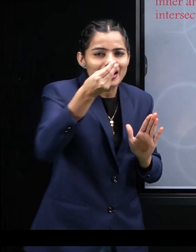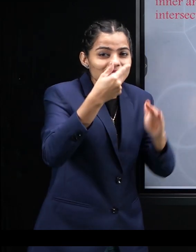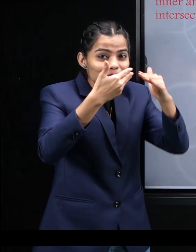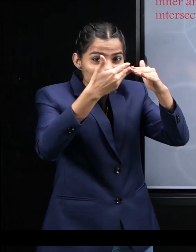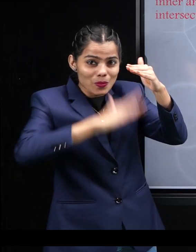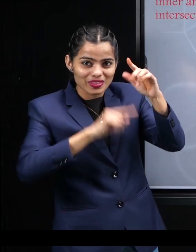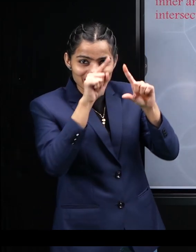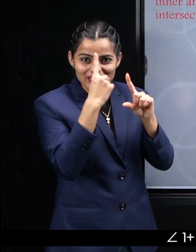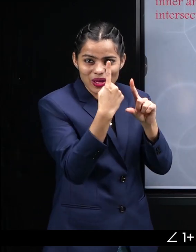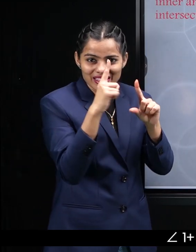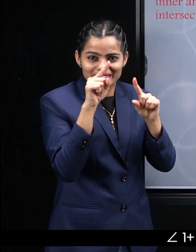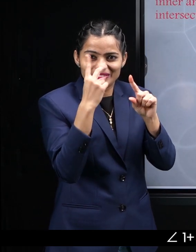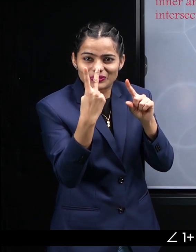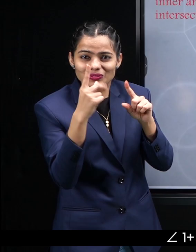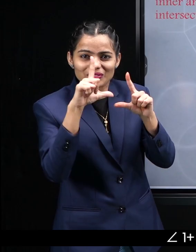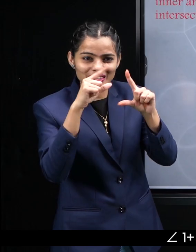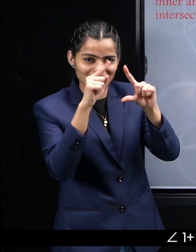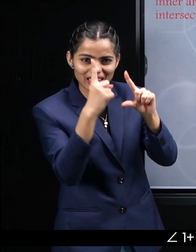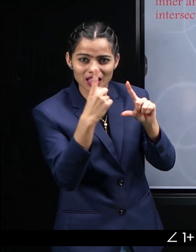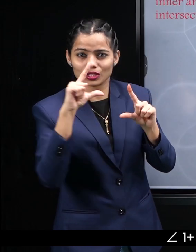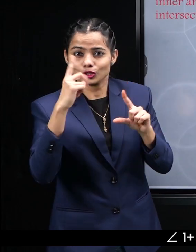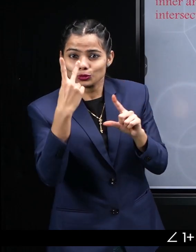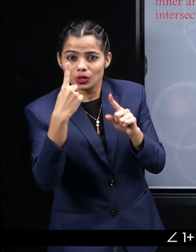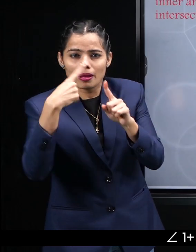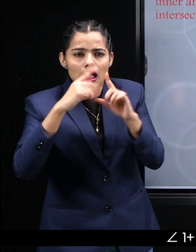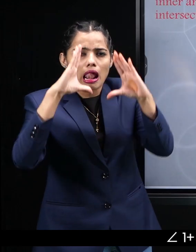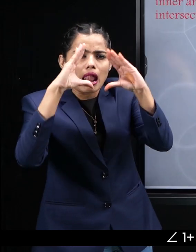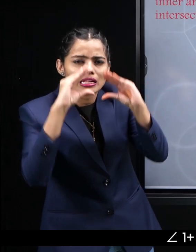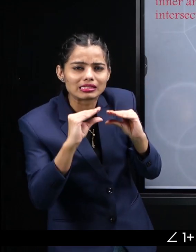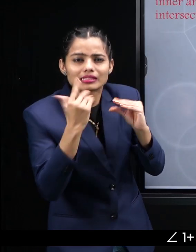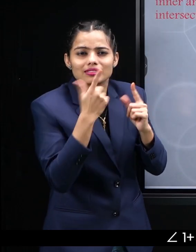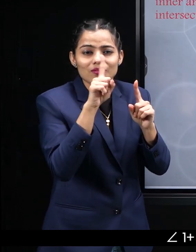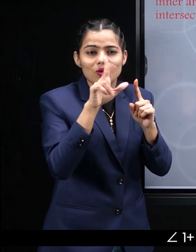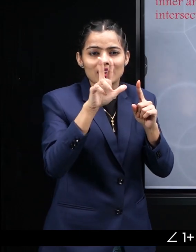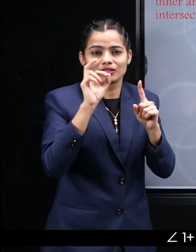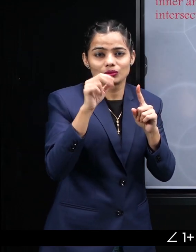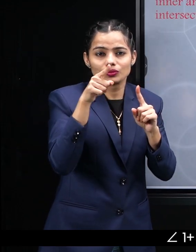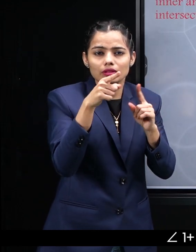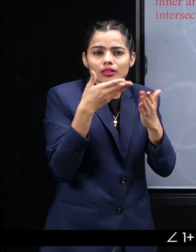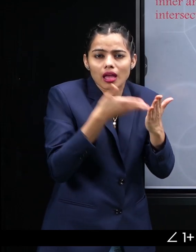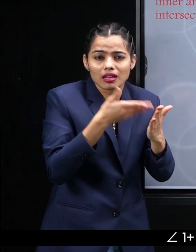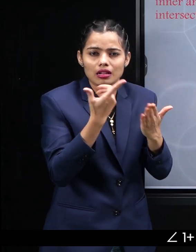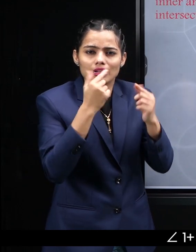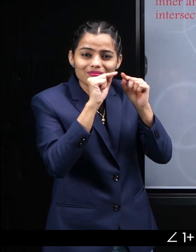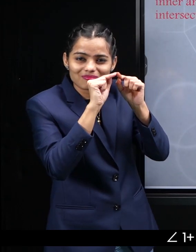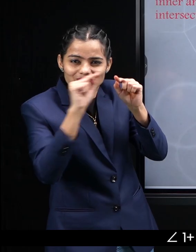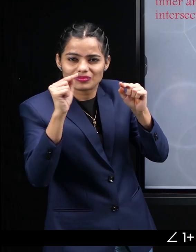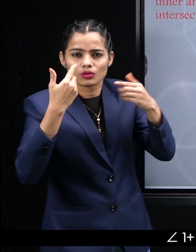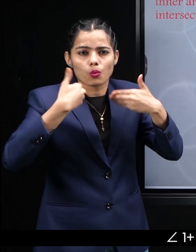படத்தில் குறுங்கோணம் 1 கூட்டல் குறுங்கோணம் 2 180 பாகையை விட சிறியது. 1 கூட்டல்